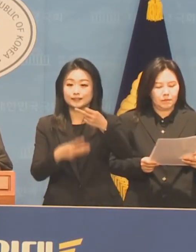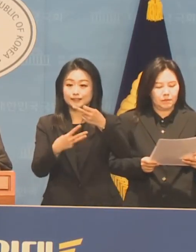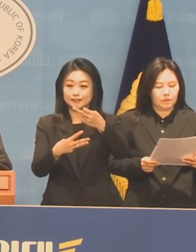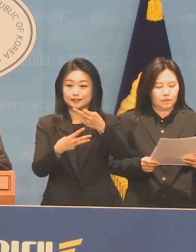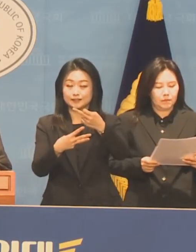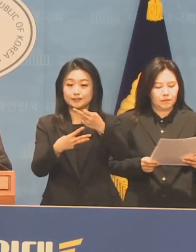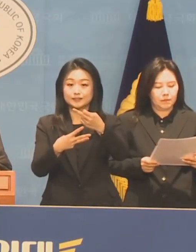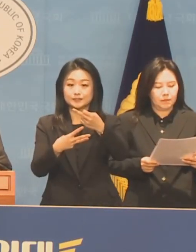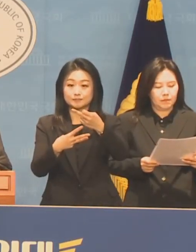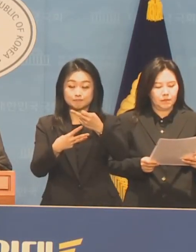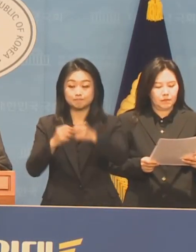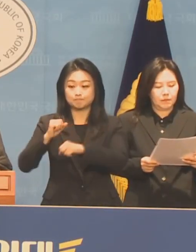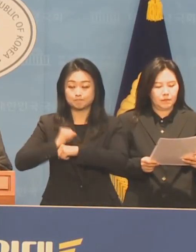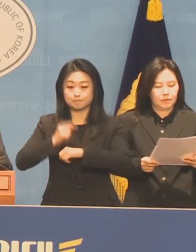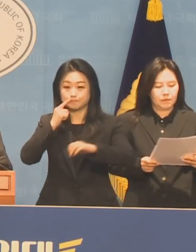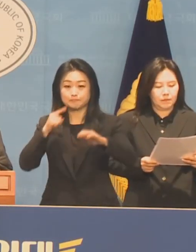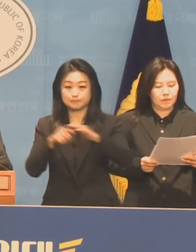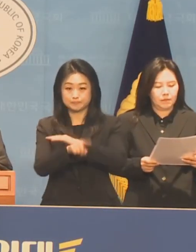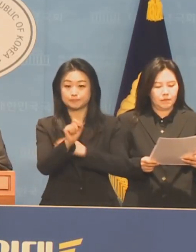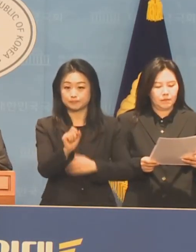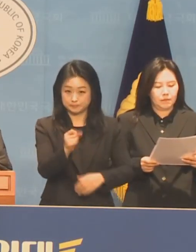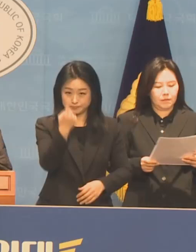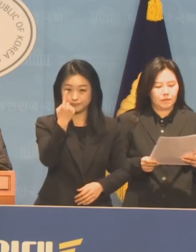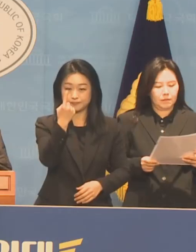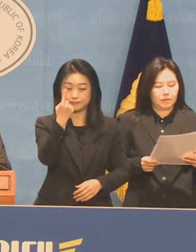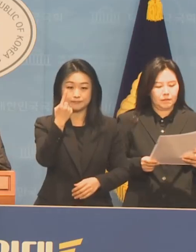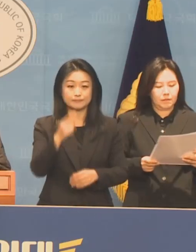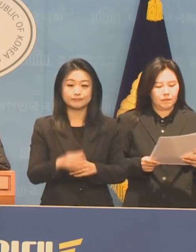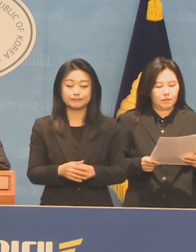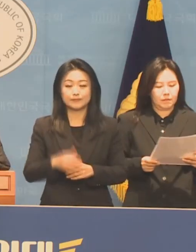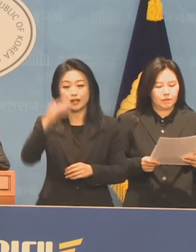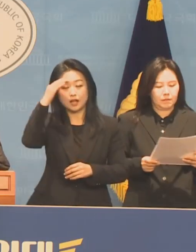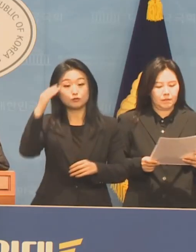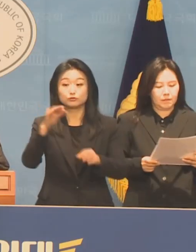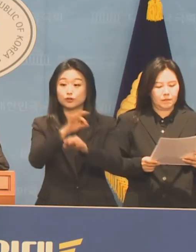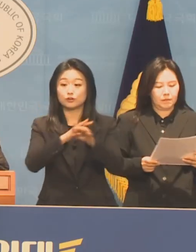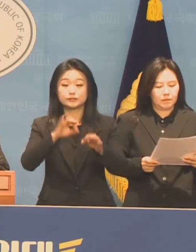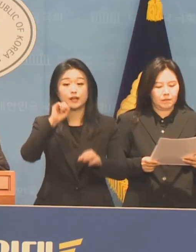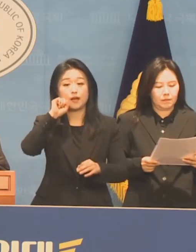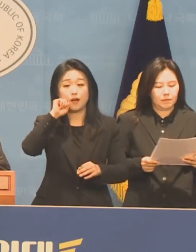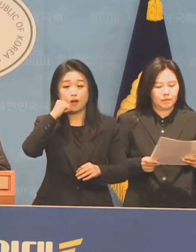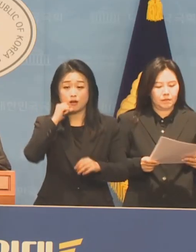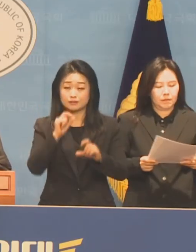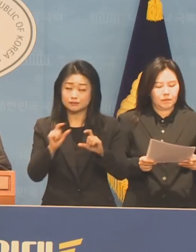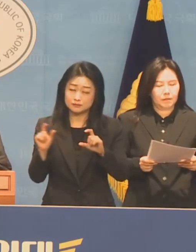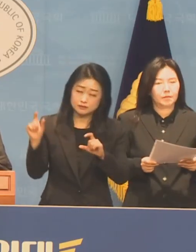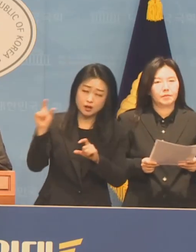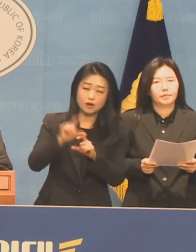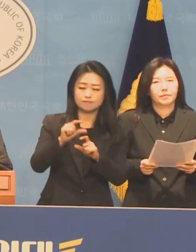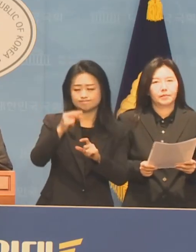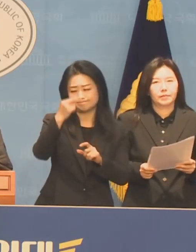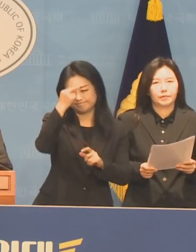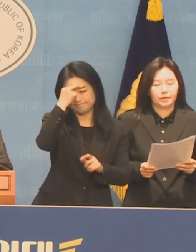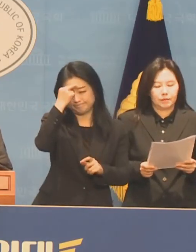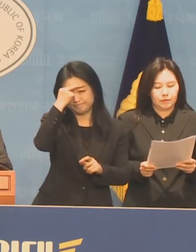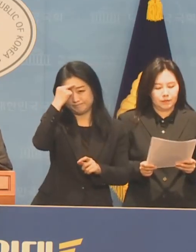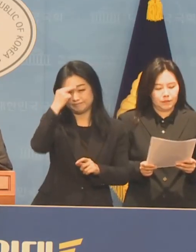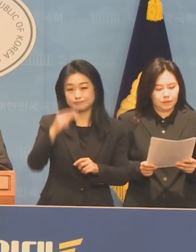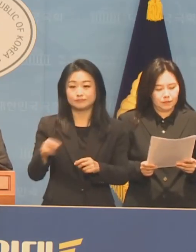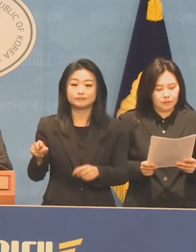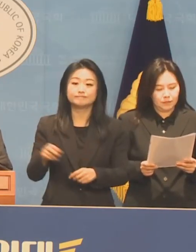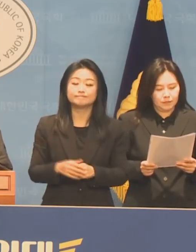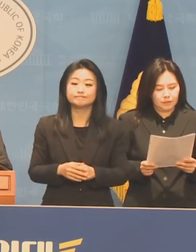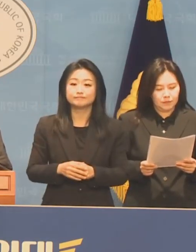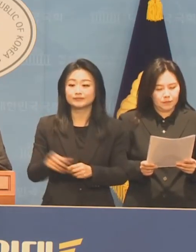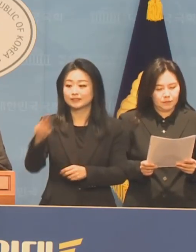3일 위헌적 비상계엄 선포 이후에 어려웠던 우리 경제가 더욱 어려워졌습니다. 환율 폭등과